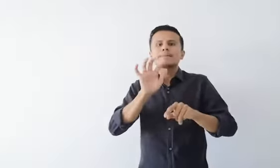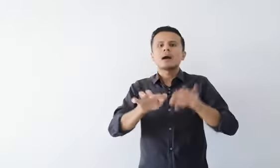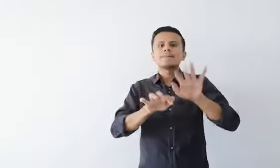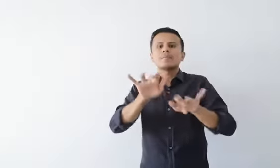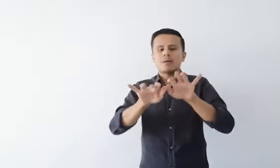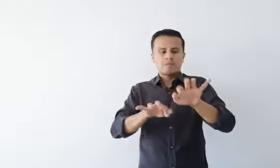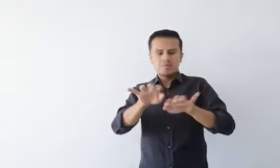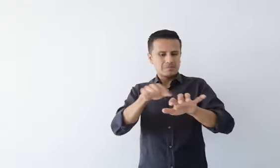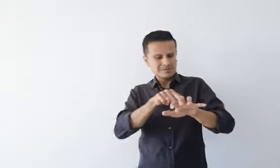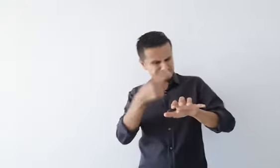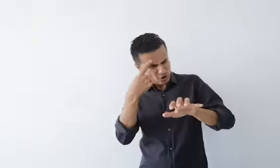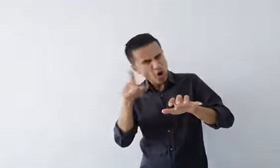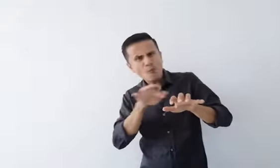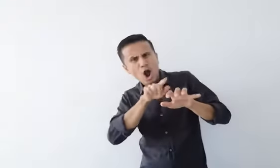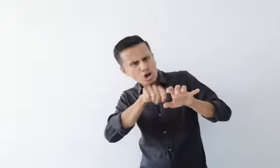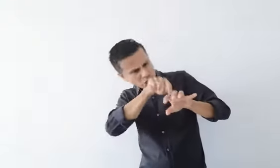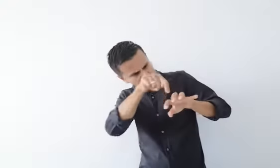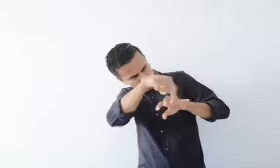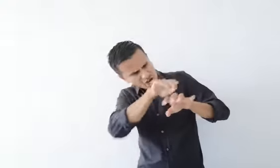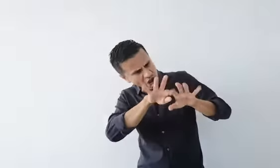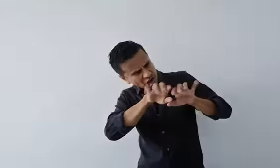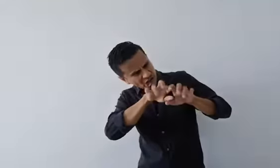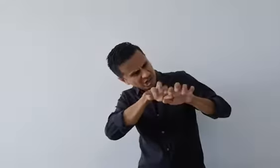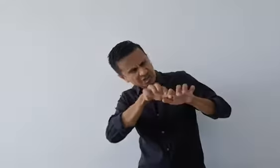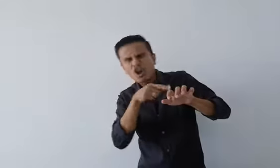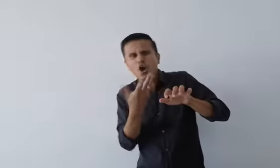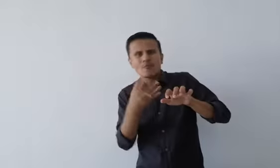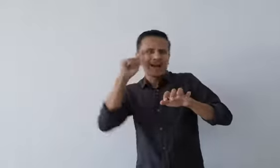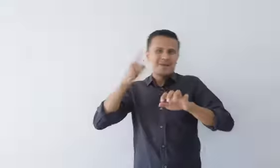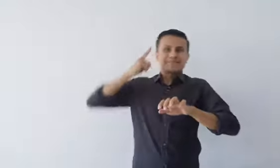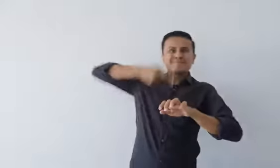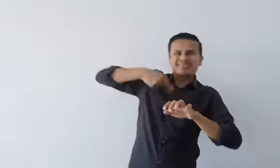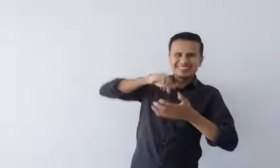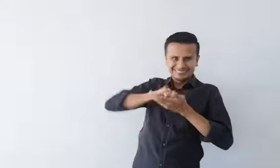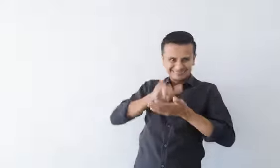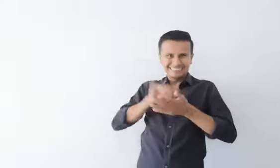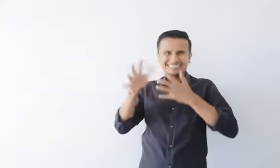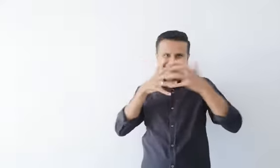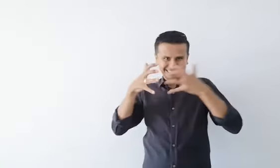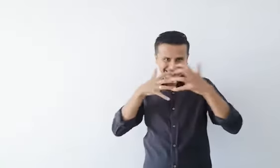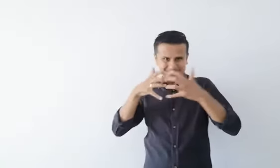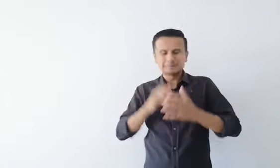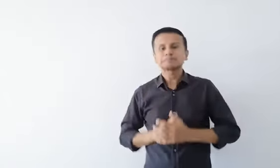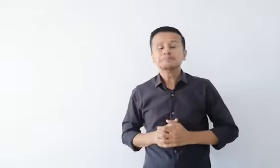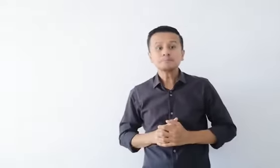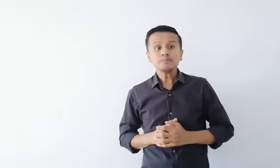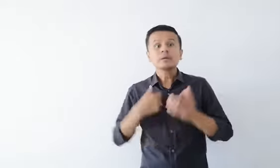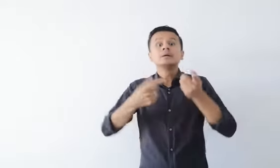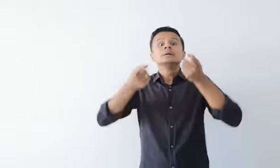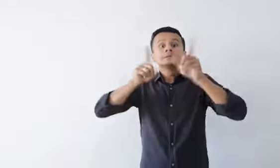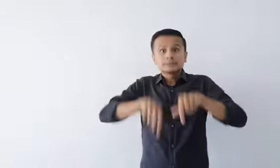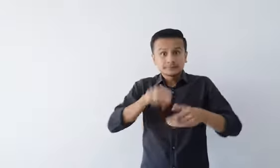El sistema nervioso autónomo produce respuestas involuntarias. Permite determinadas acciones como el